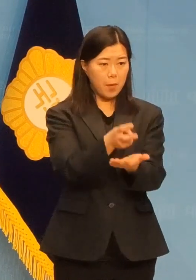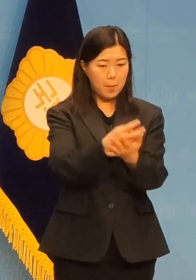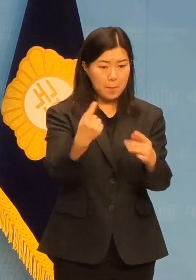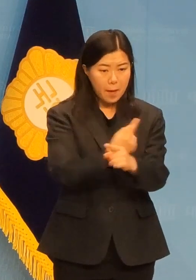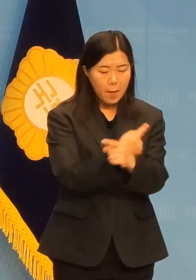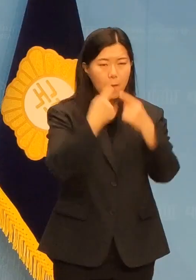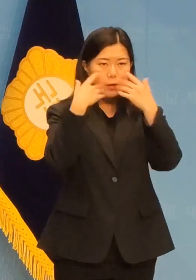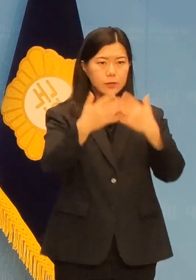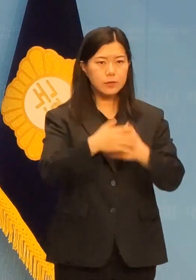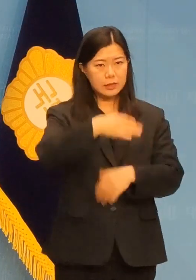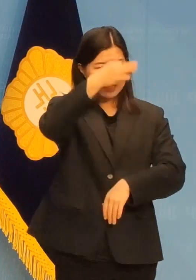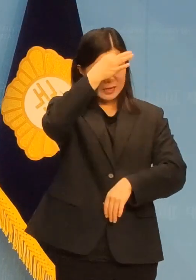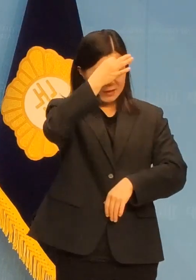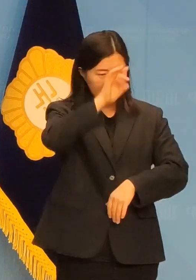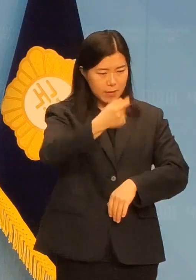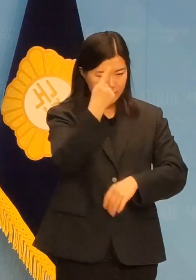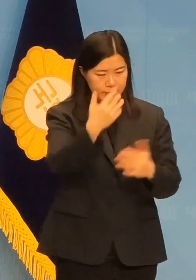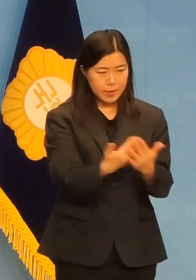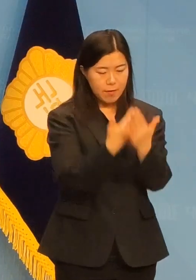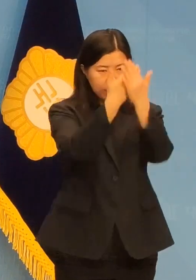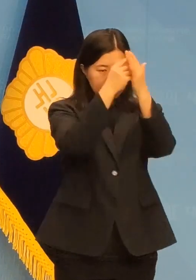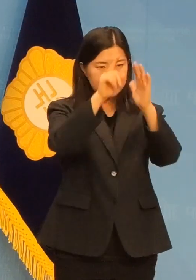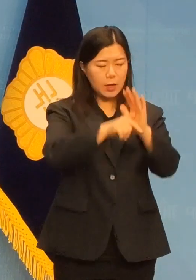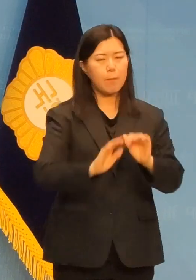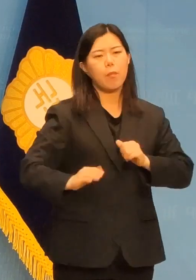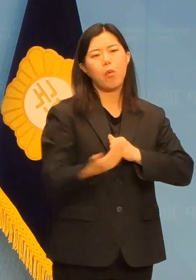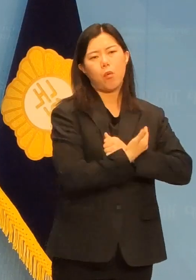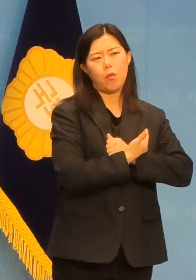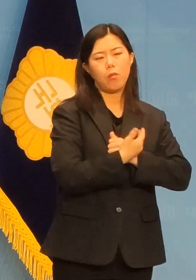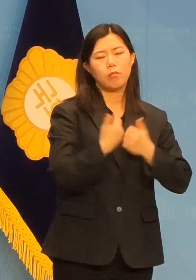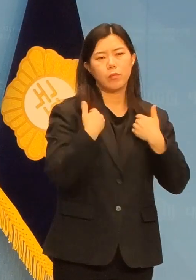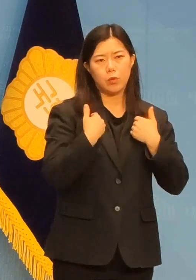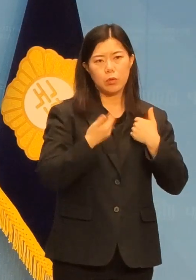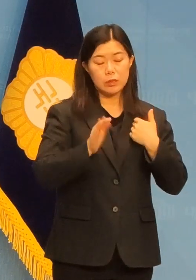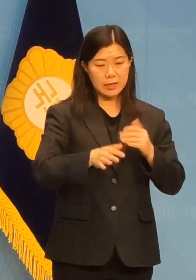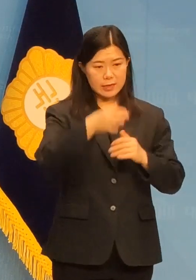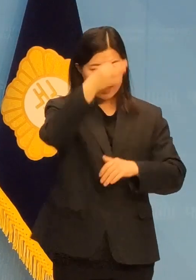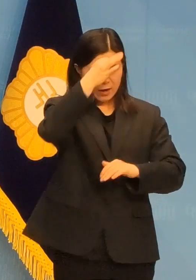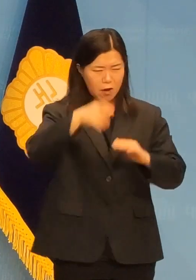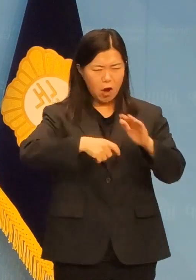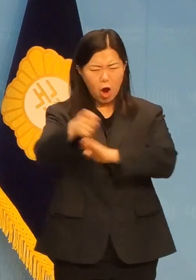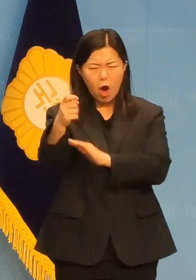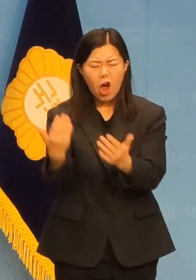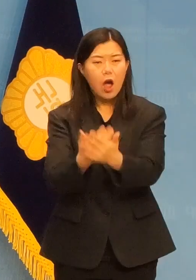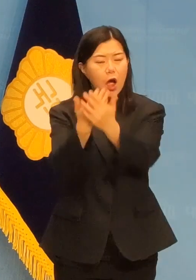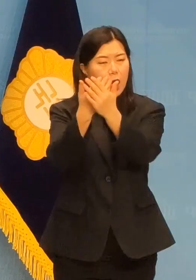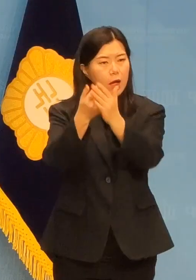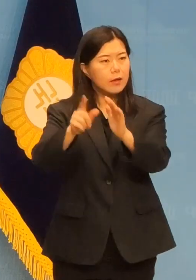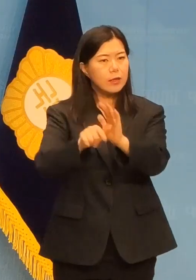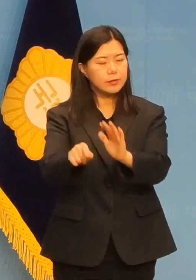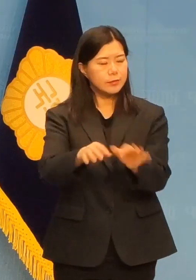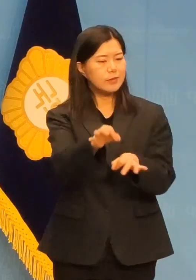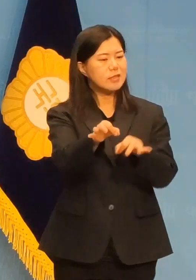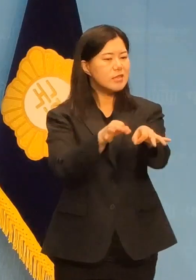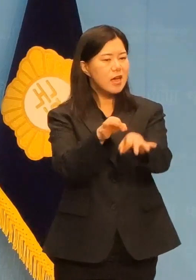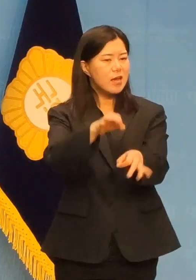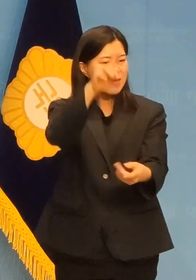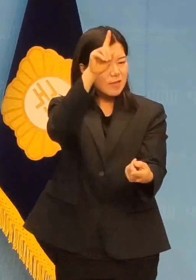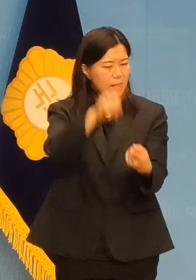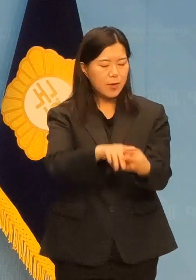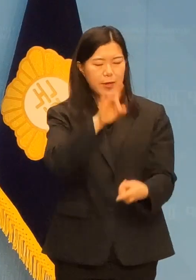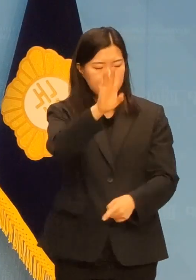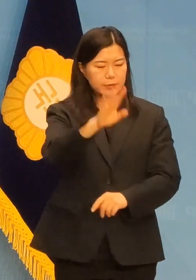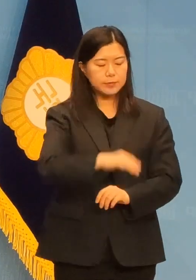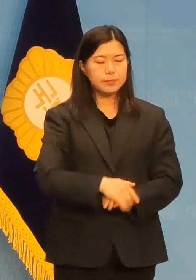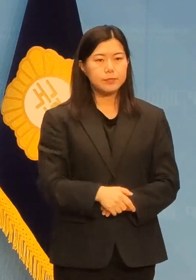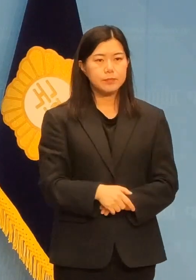분명합니다. 기술로 성장한 기업은 보호해야 합니다. 하지만 기술을 훔쳐 성장한 기업은 시장에 남겨두지